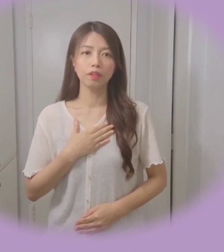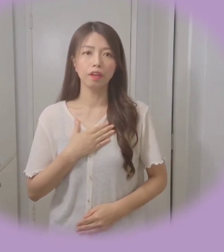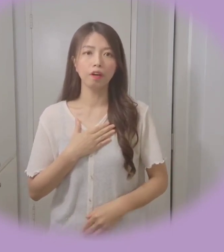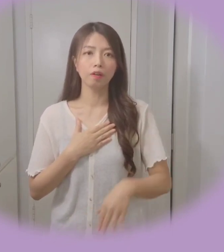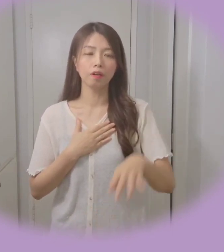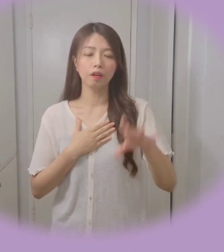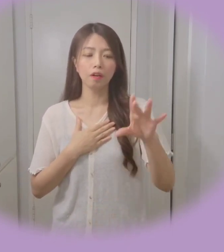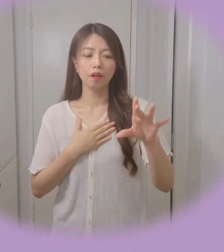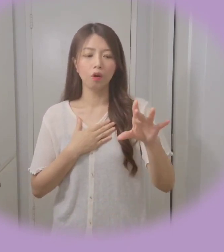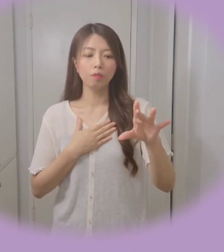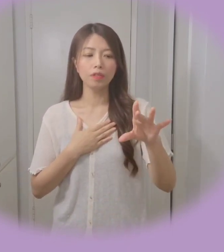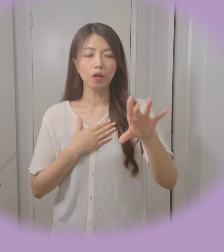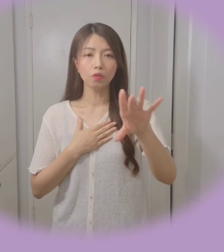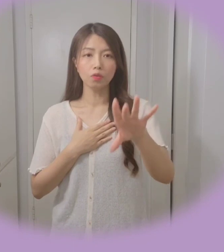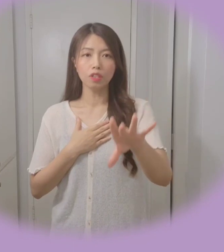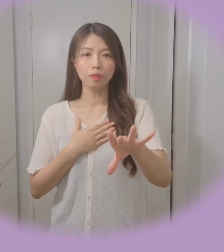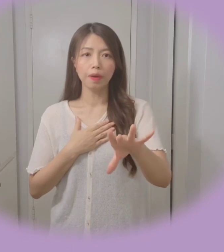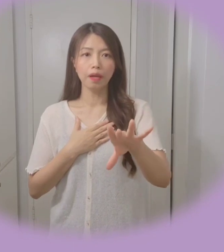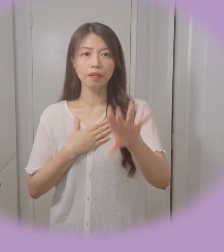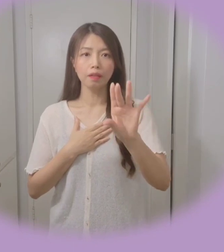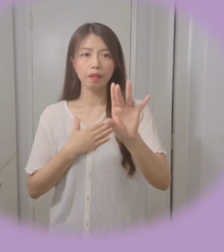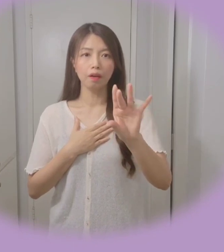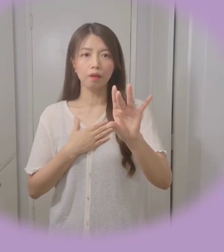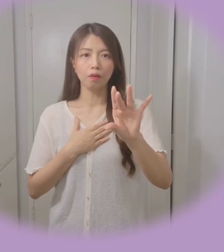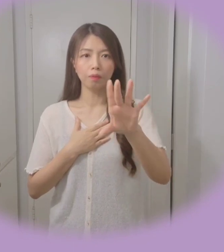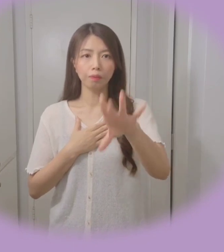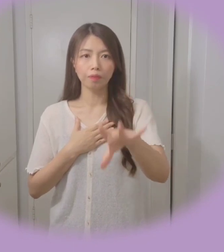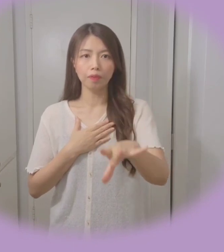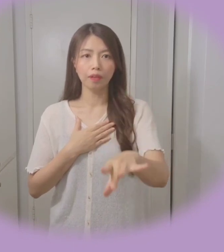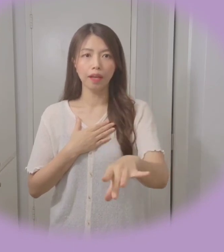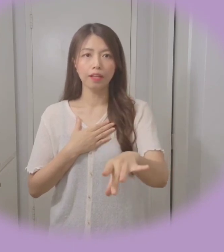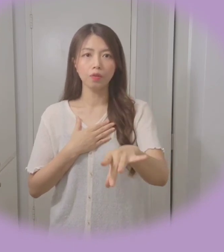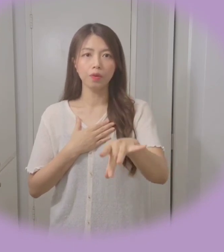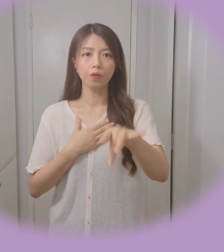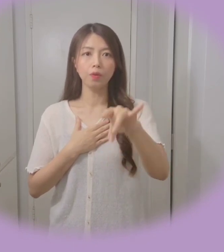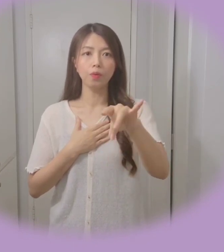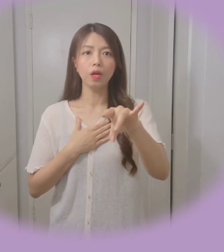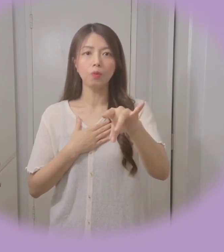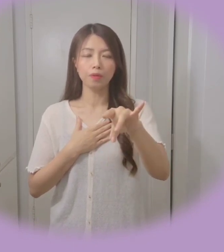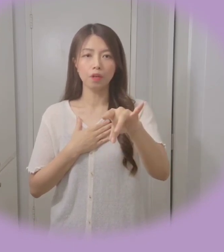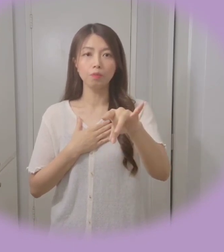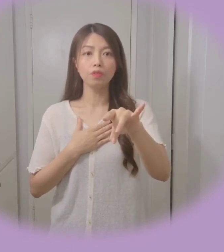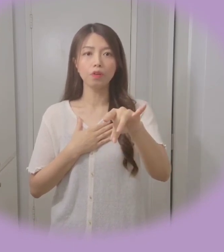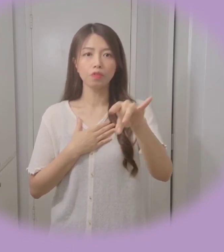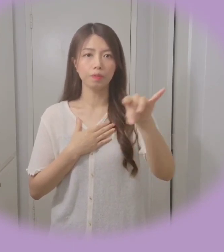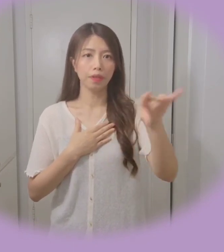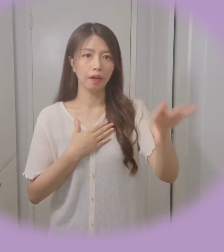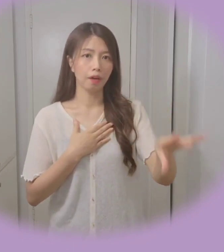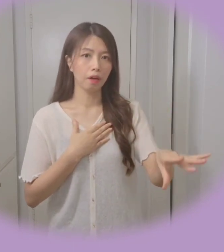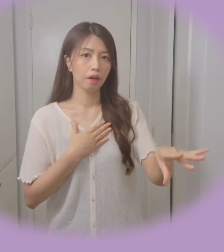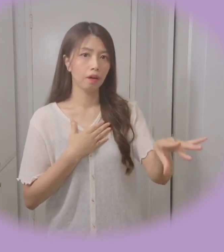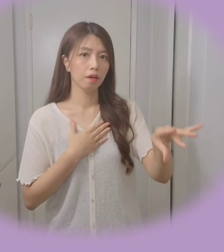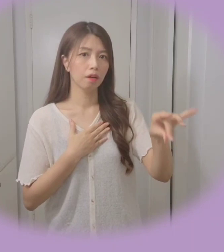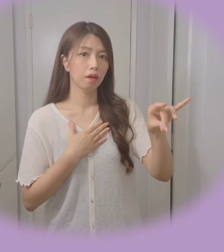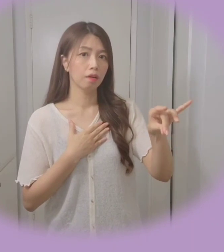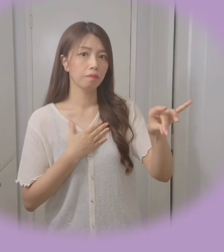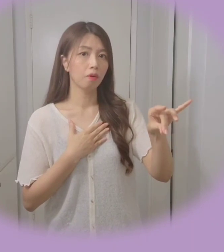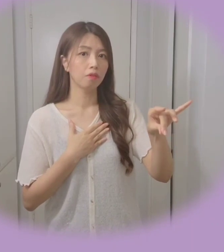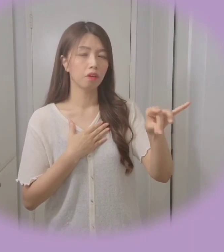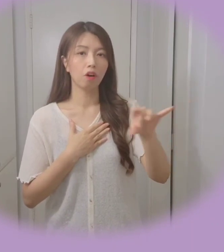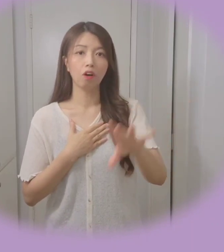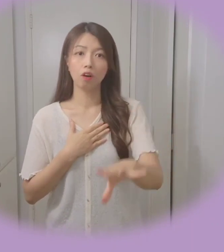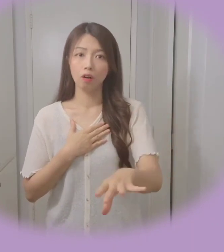뜻의 수어는요. 엄지하고 중지만 아래에서 위로 올라오면서 붙여주시면 돼요.